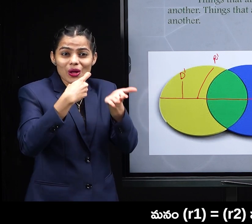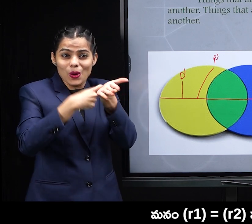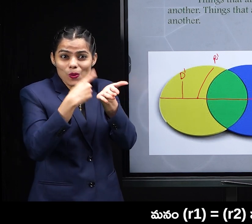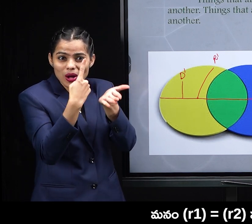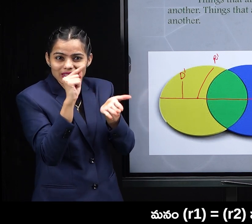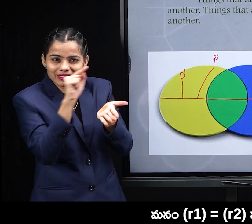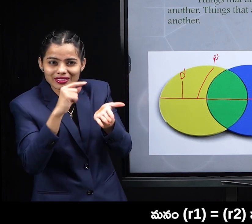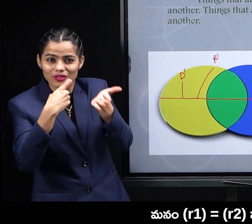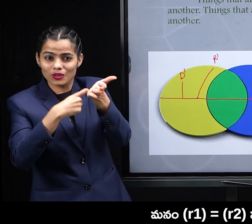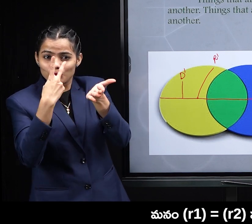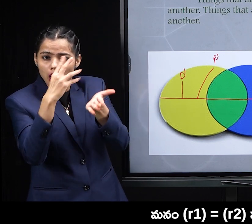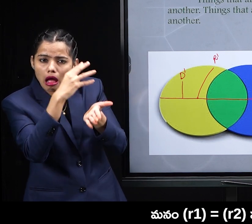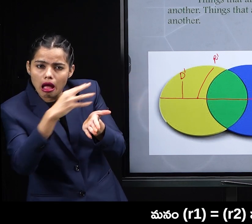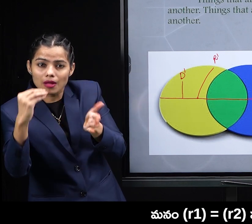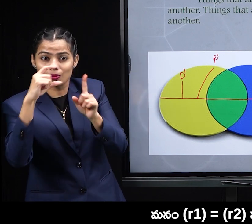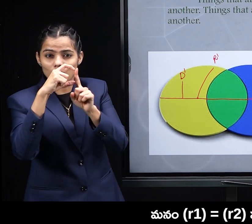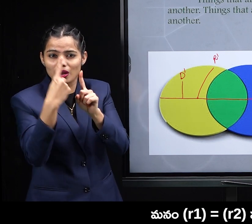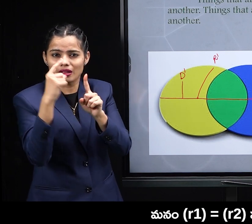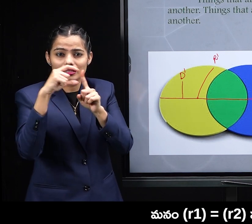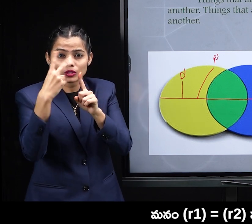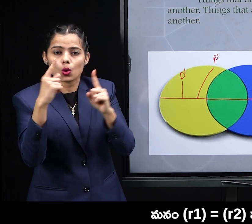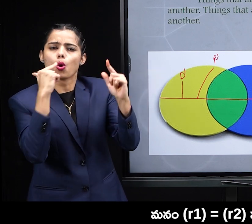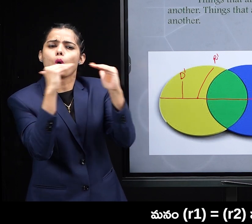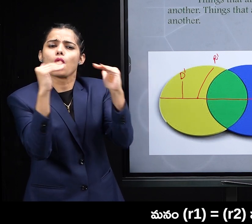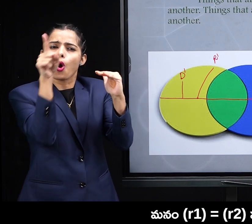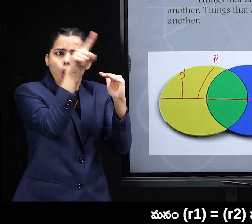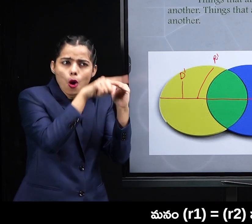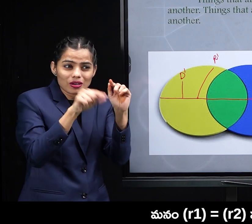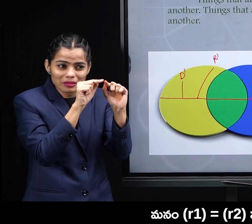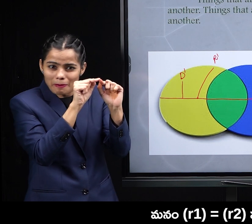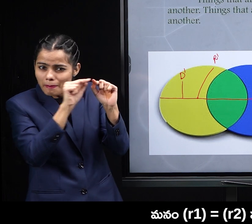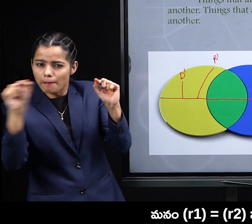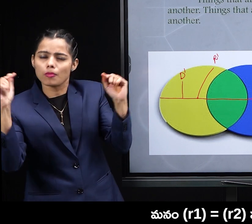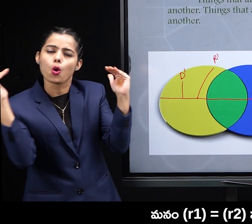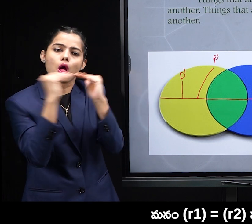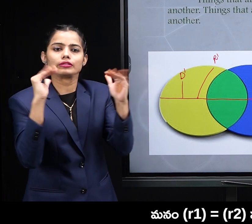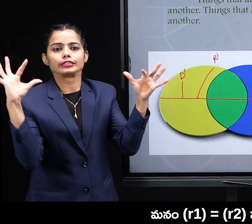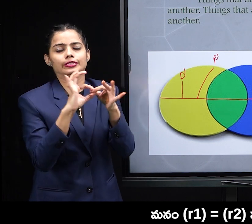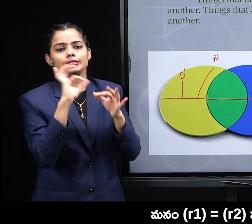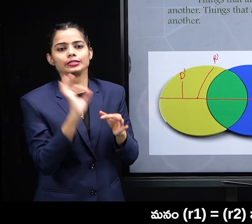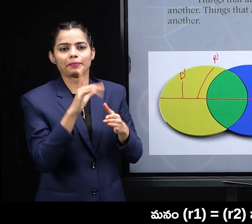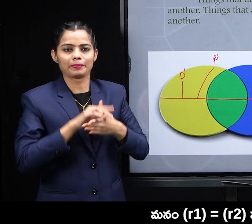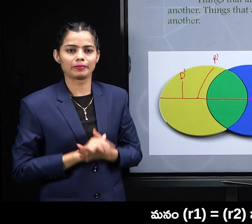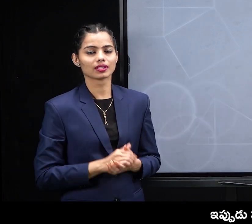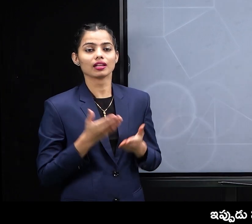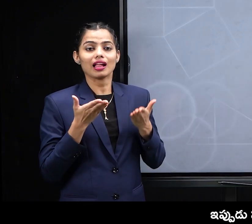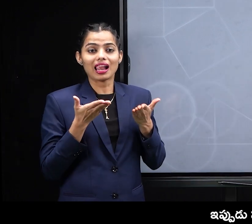R2 மரியு D1 is equal to D2 அனி செப்ப வச்சு இப்புடு